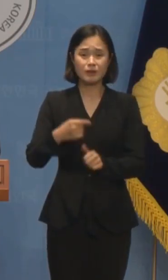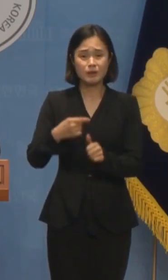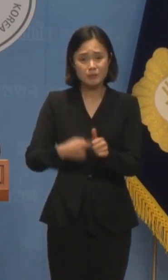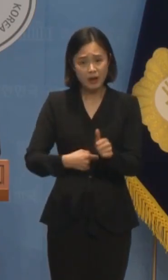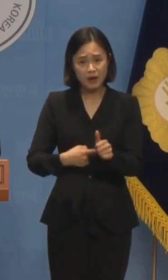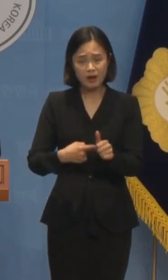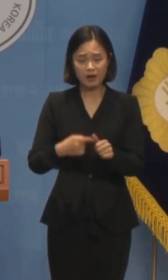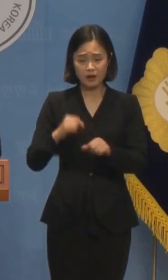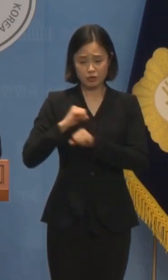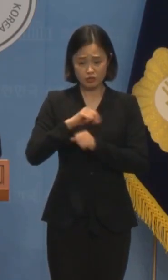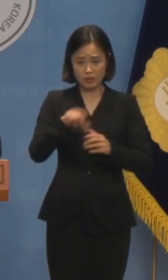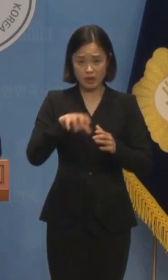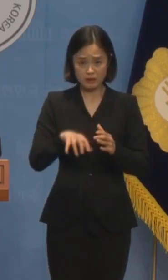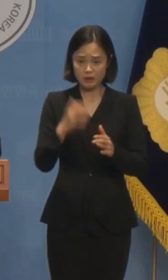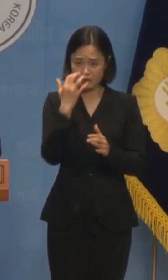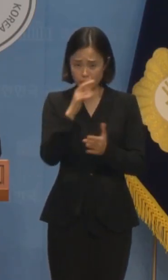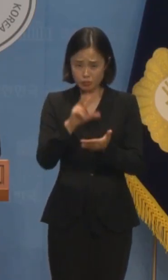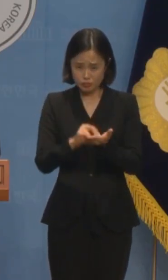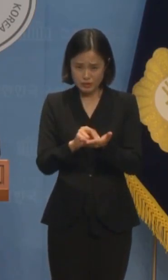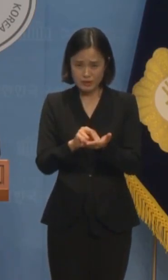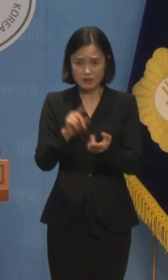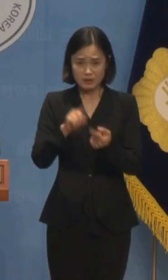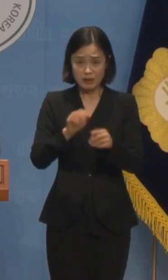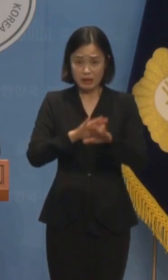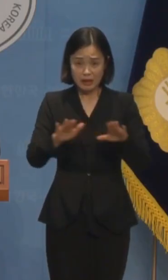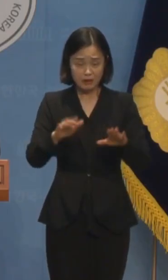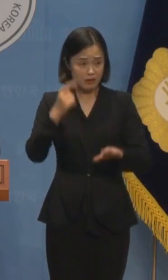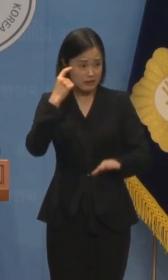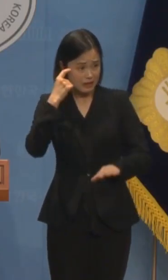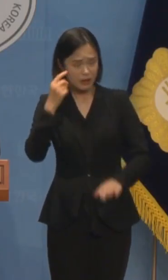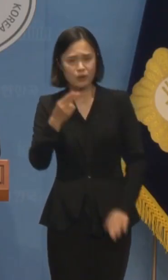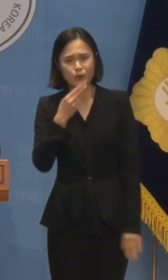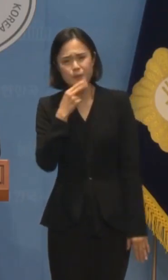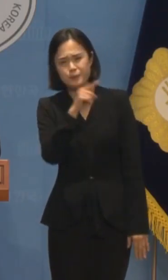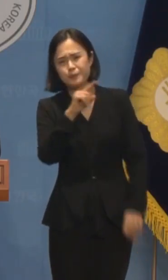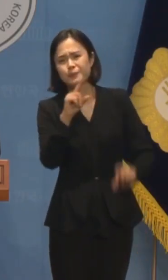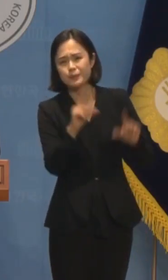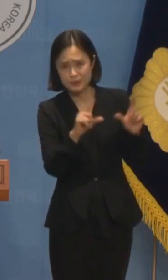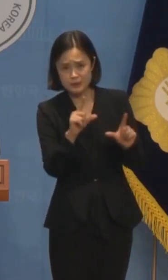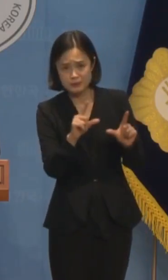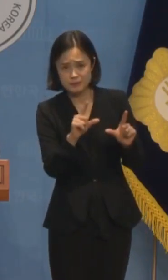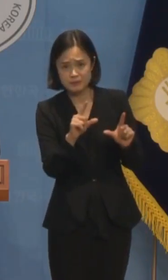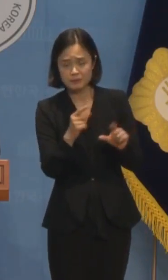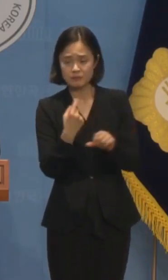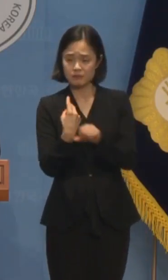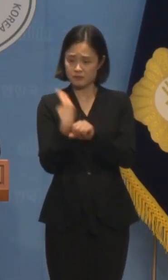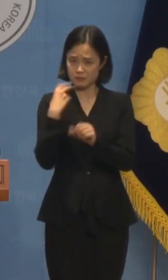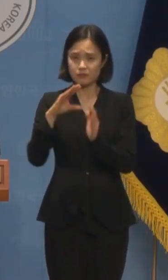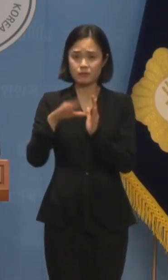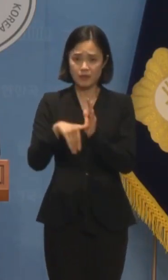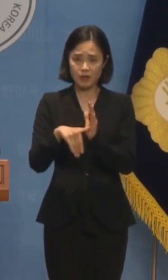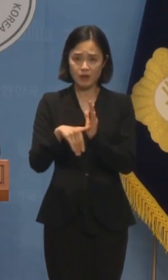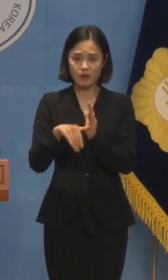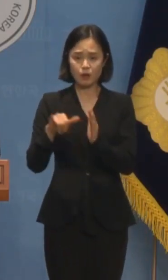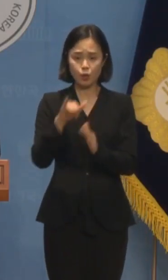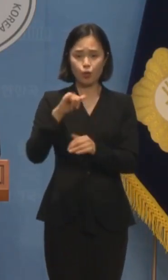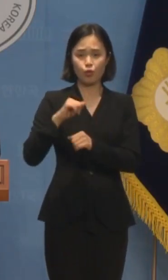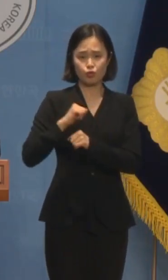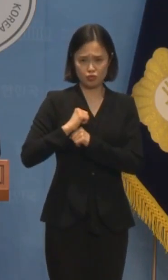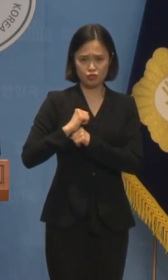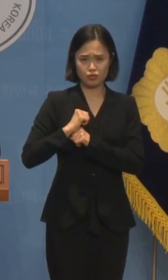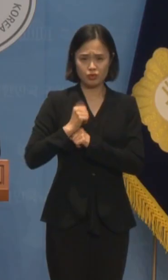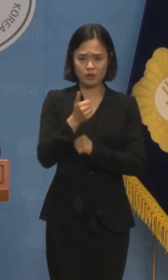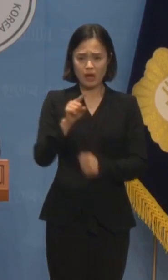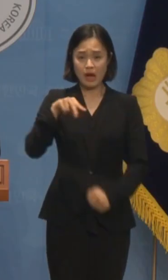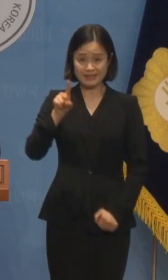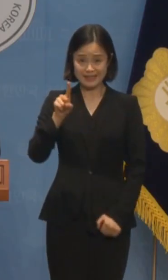의지가 없음을 보여줄 뿐입니다. 재작년 발생했던 공군하사 성폭력 사건을 비롯해